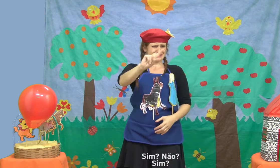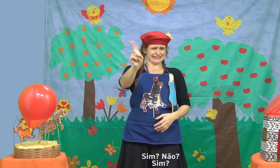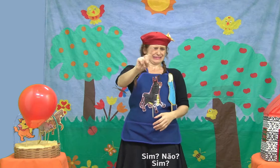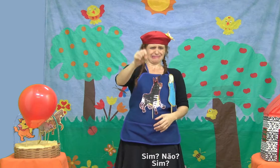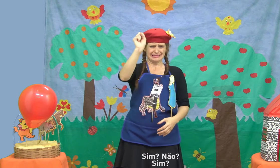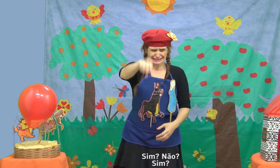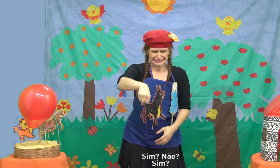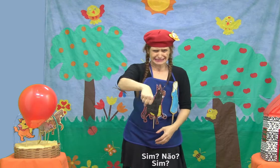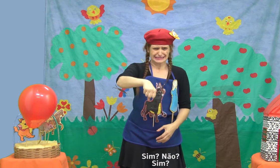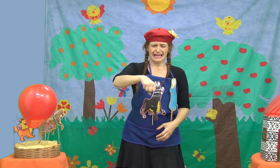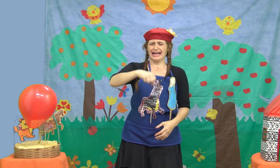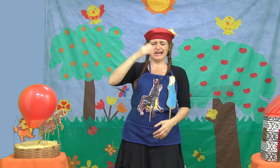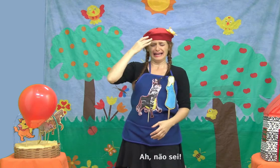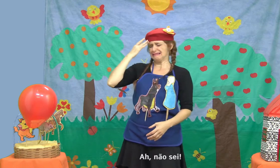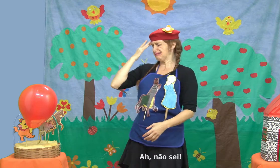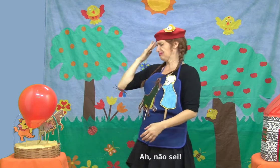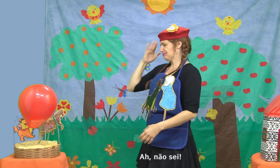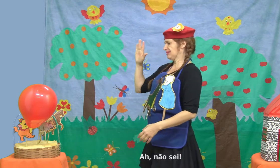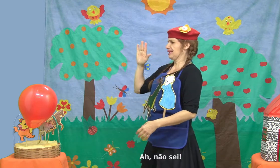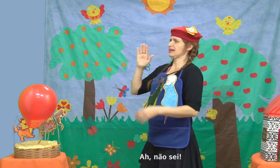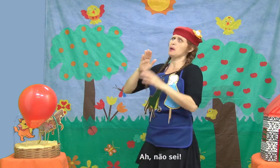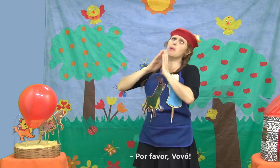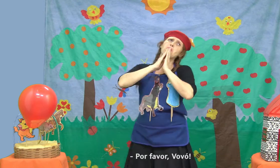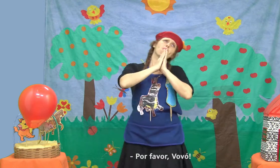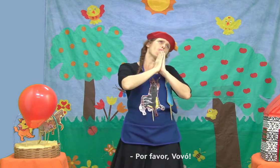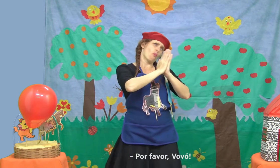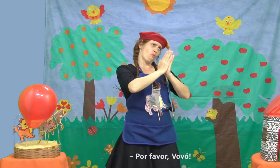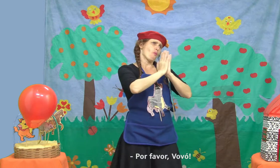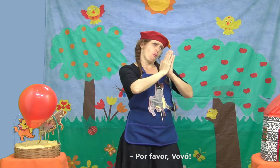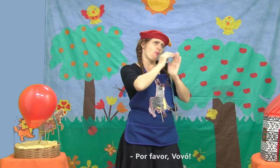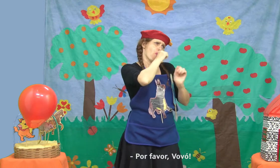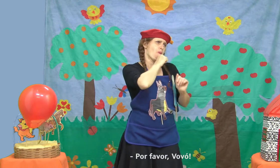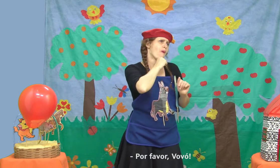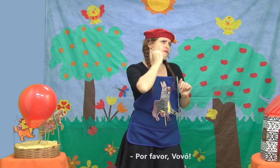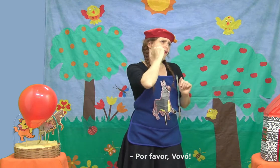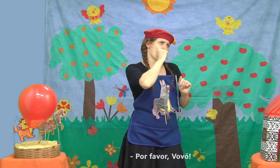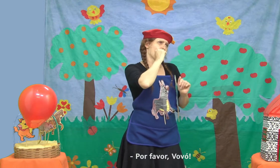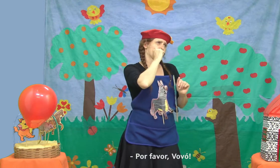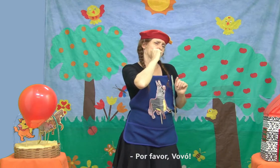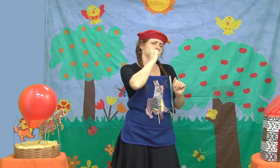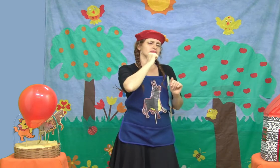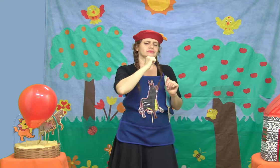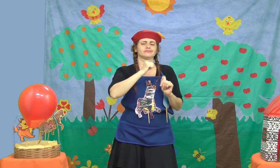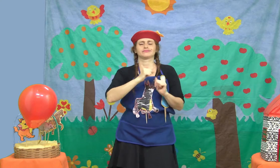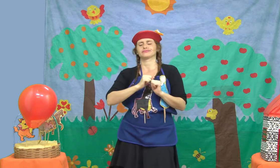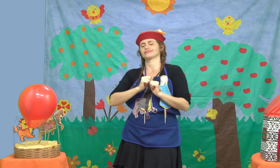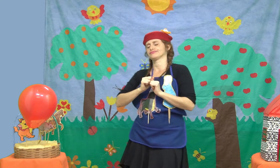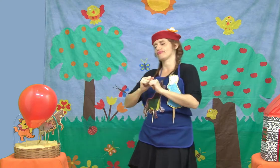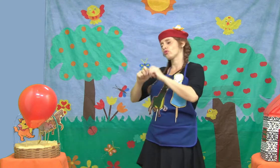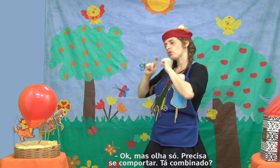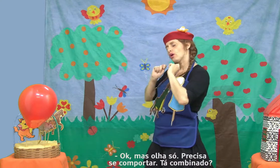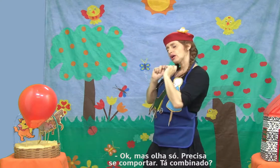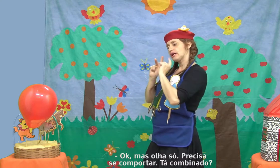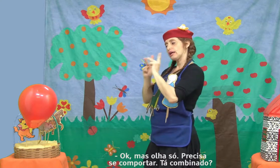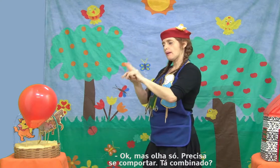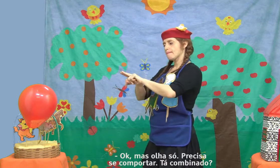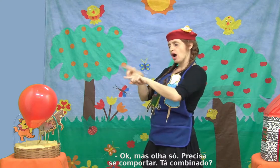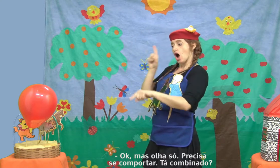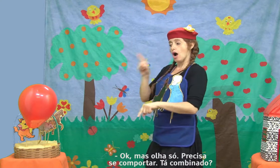sim a não sei por favor vovó ok mas olha só